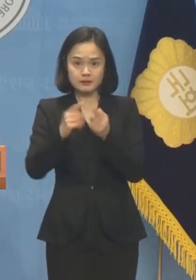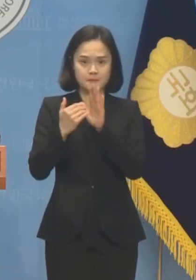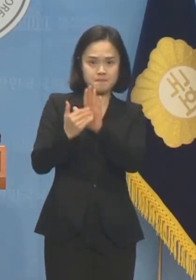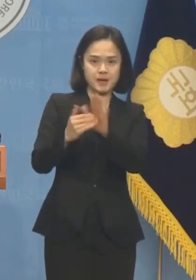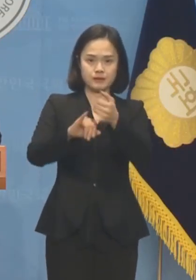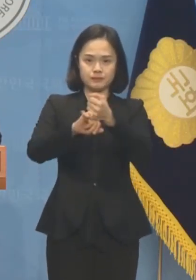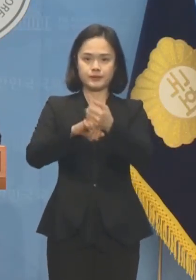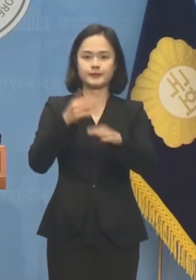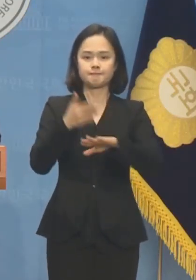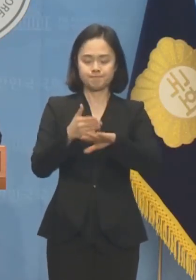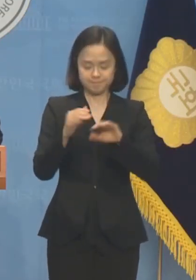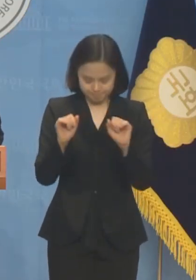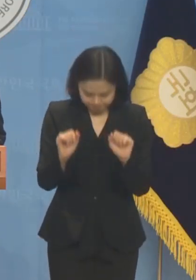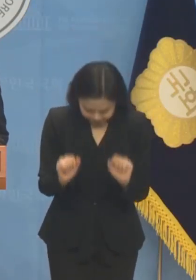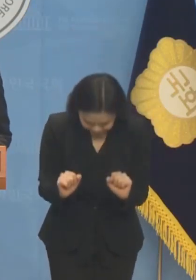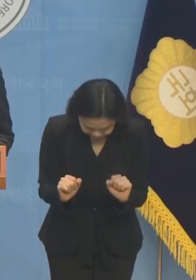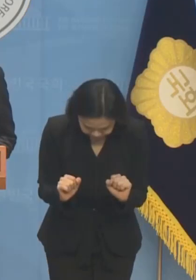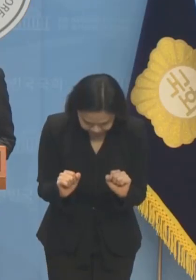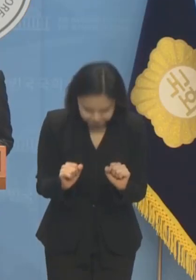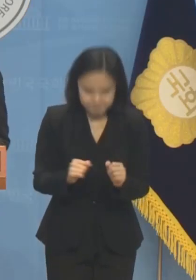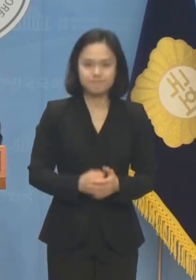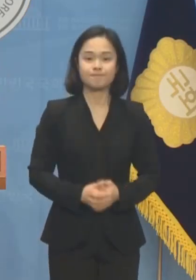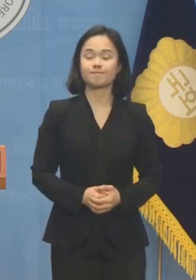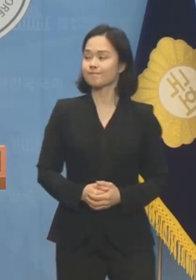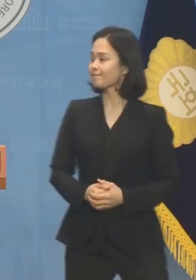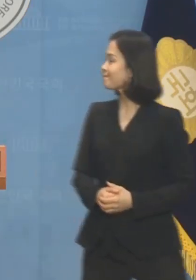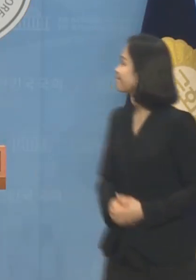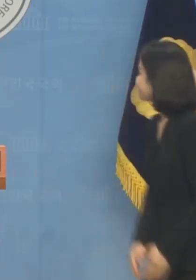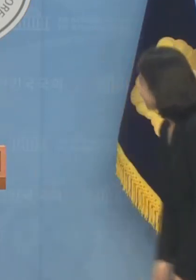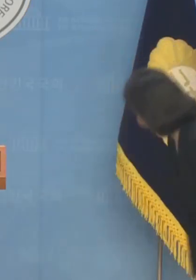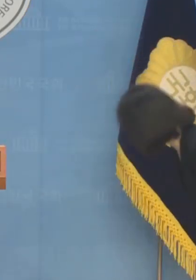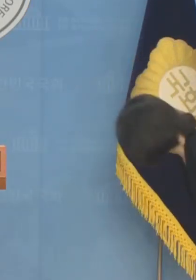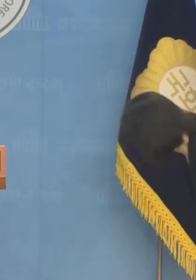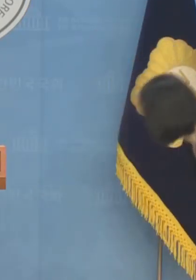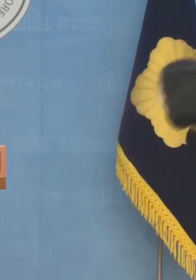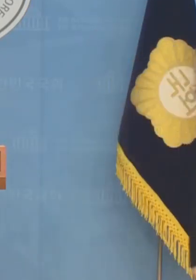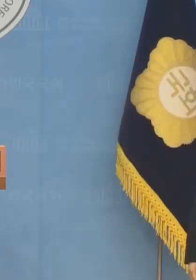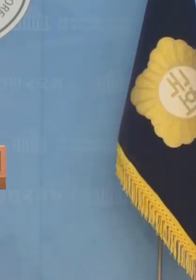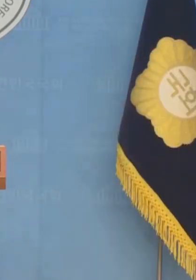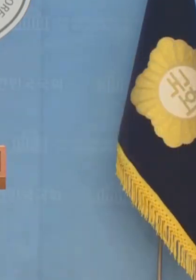예, 이상입니다. 감사합니다.